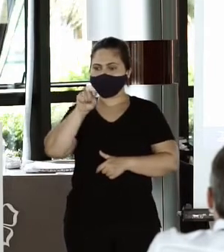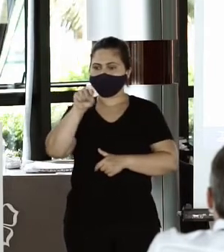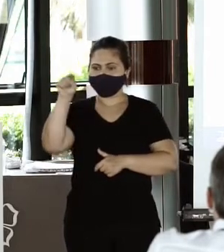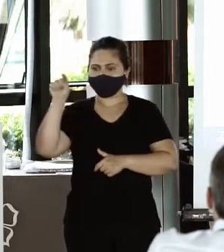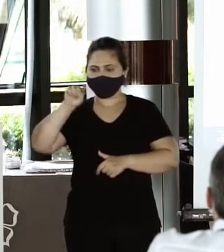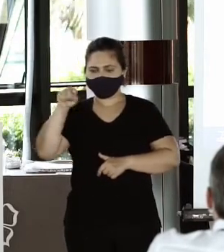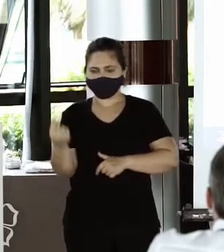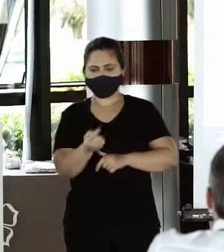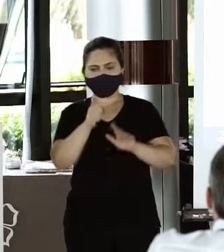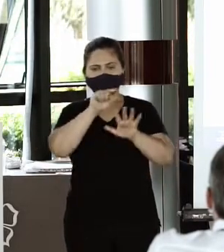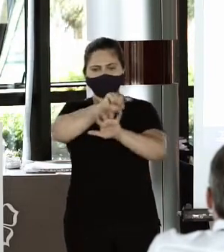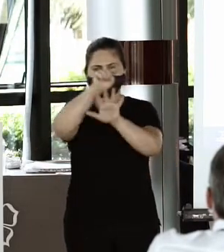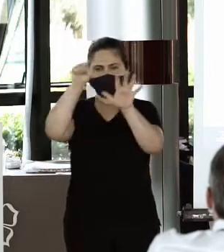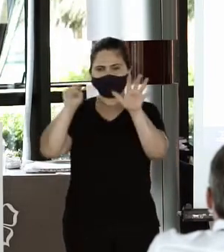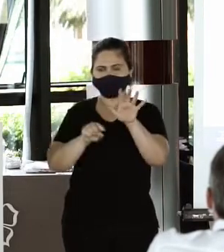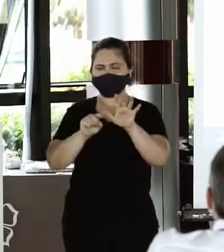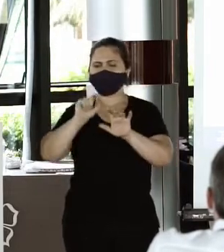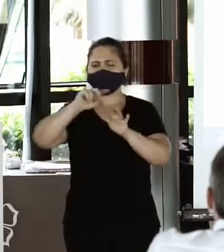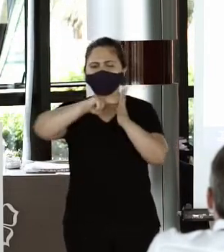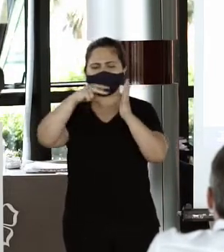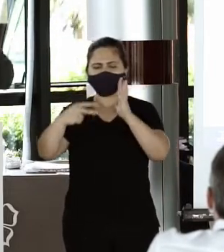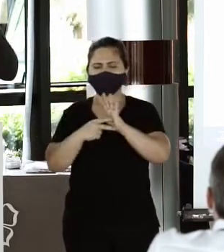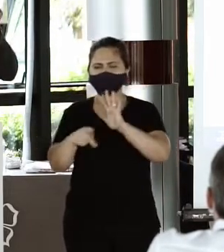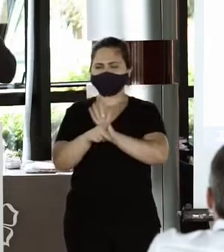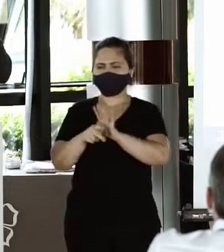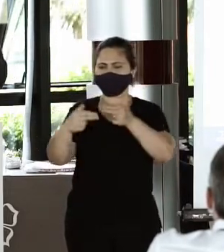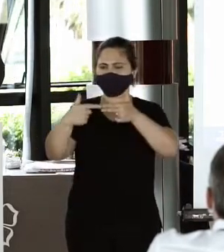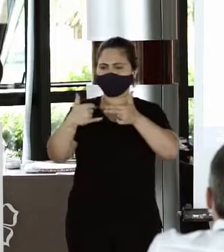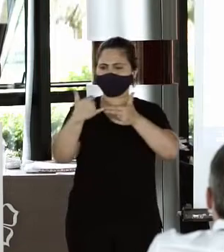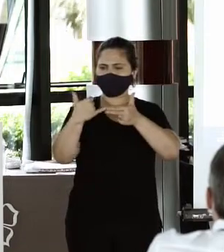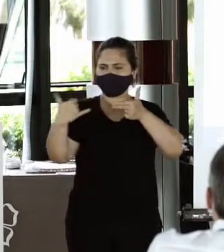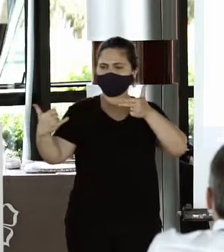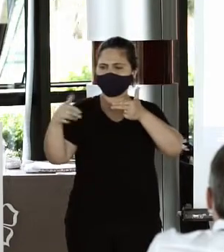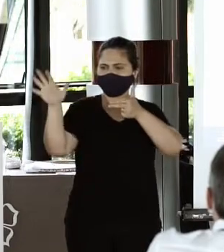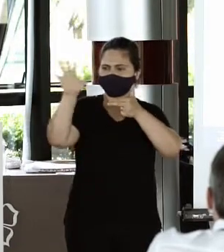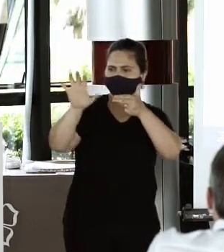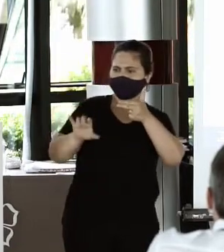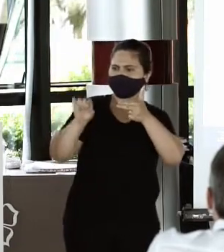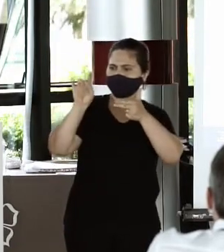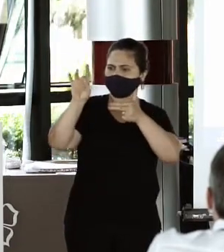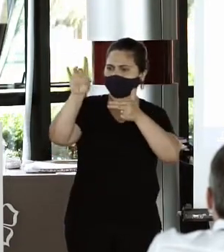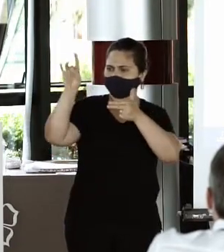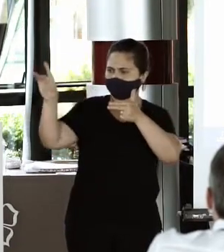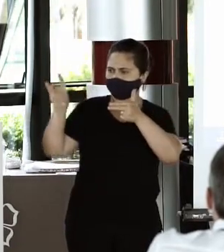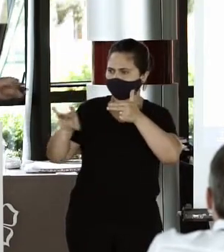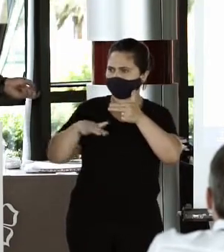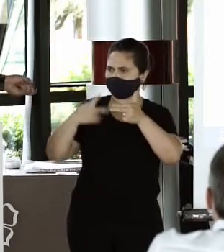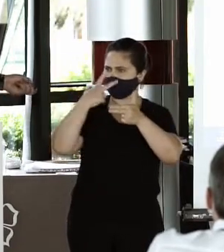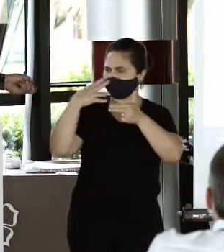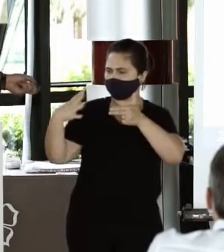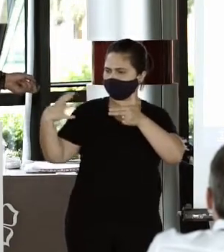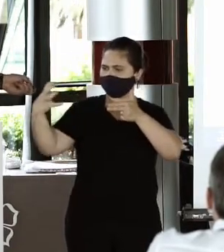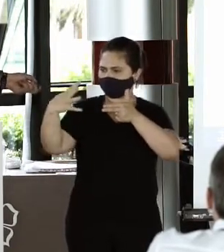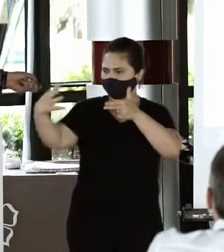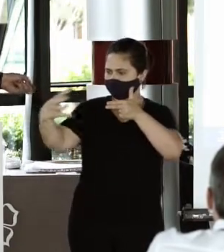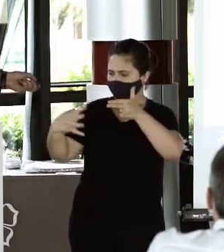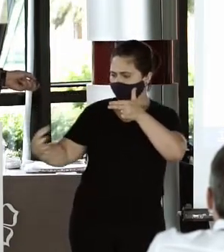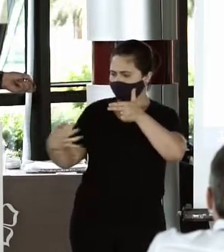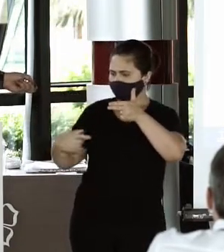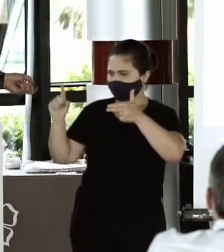76.800 pixels. O que quer dizer isso na termografia? Cada pixel tem um sensor, que é aqui